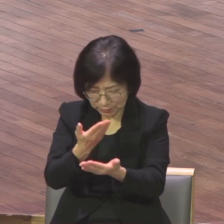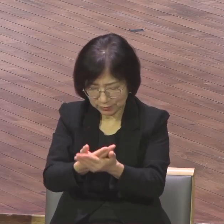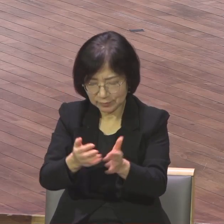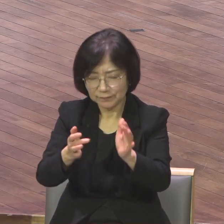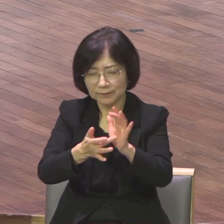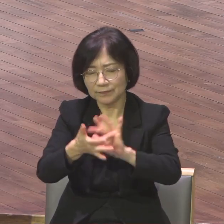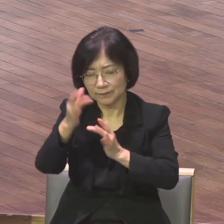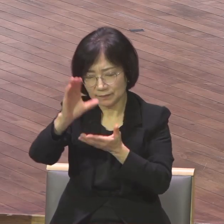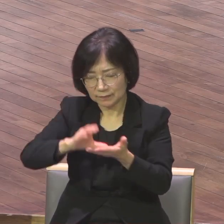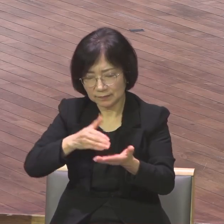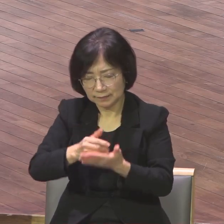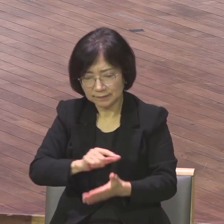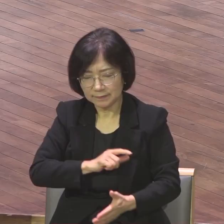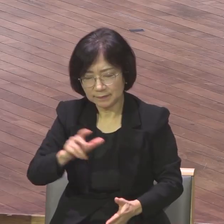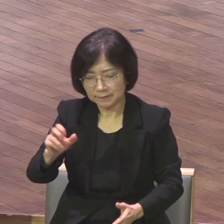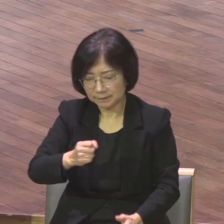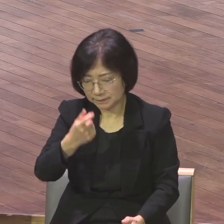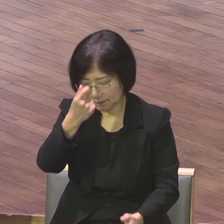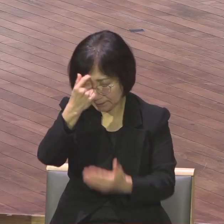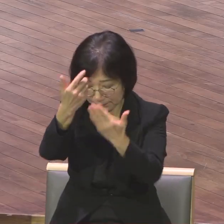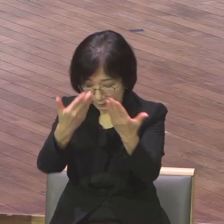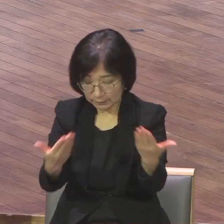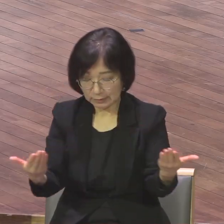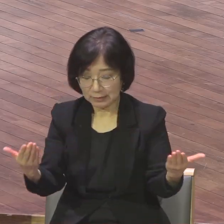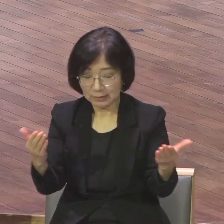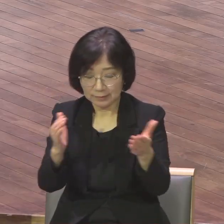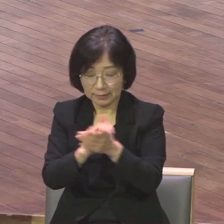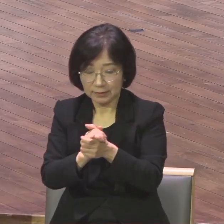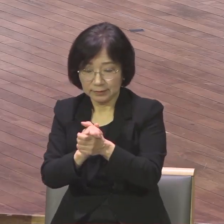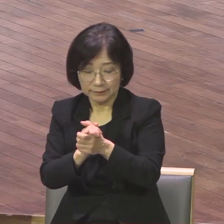예수 그리스도 받들어 기도합나이다. 아멘.